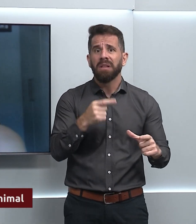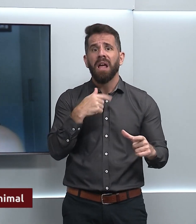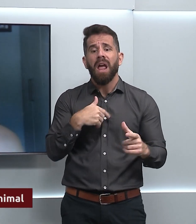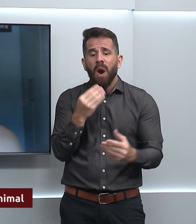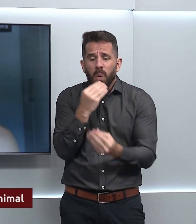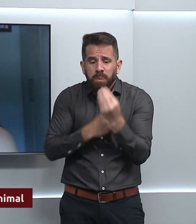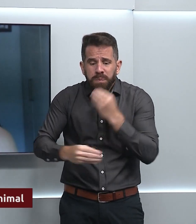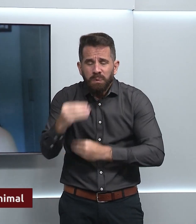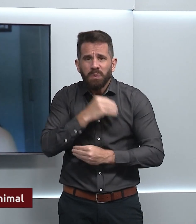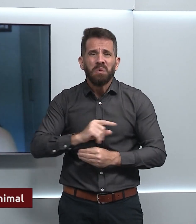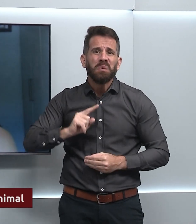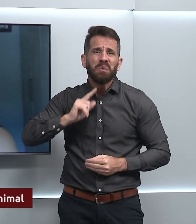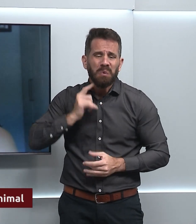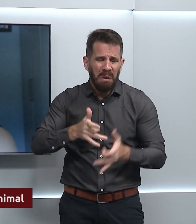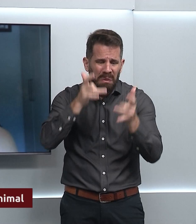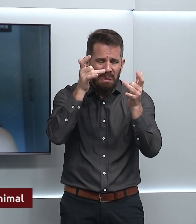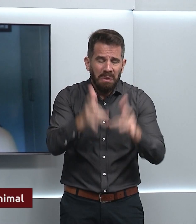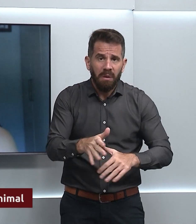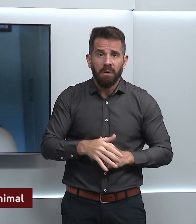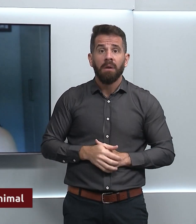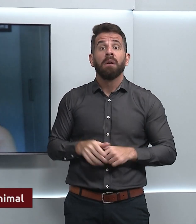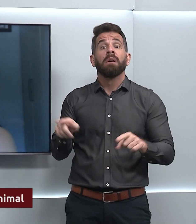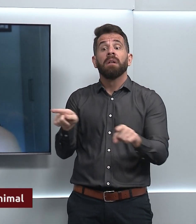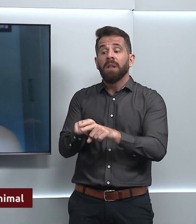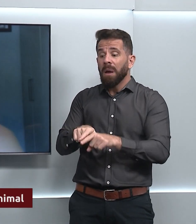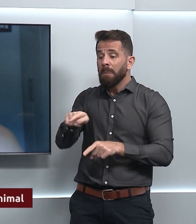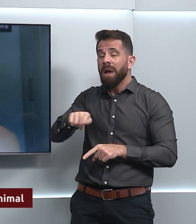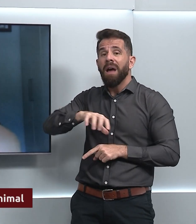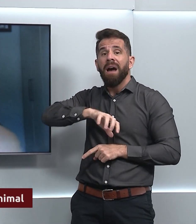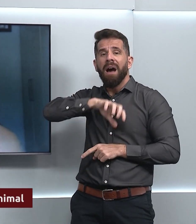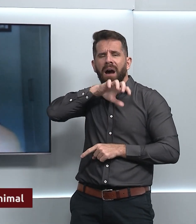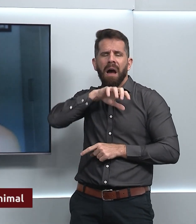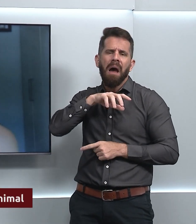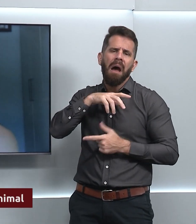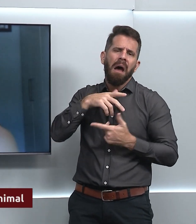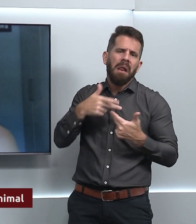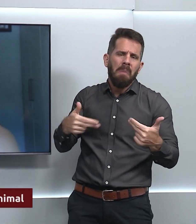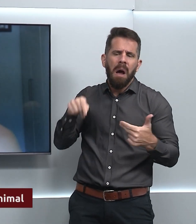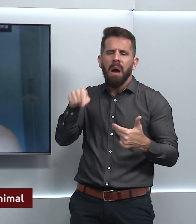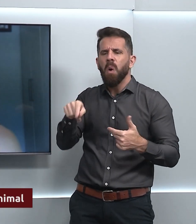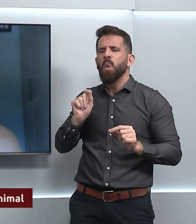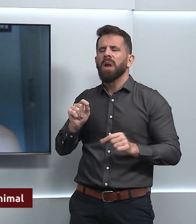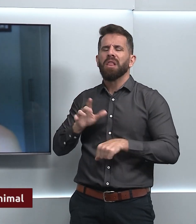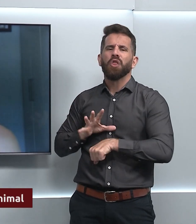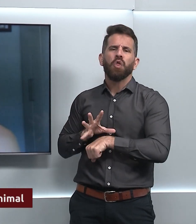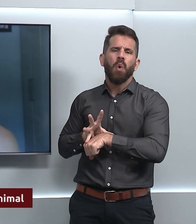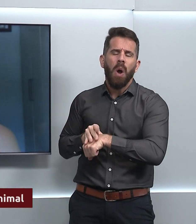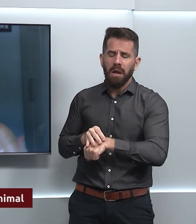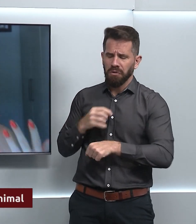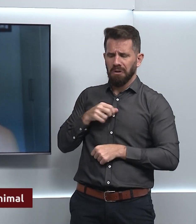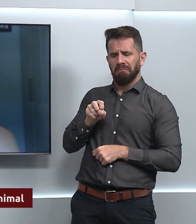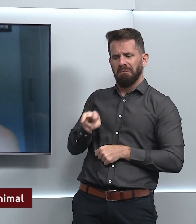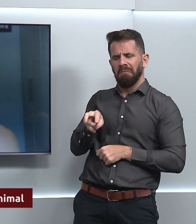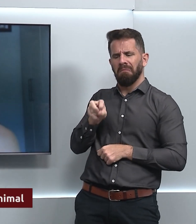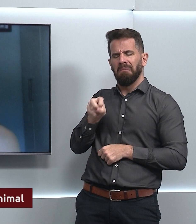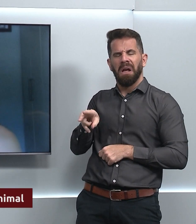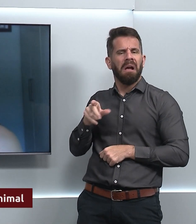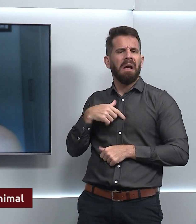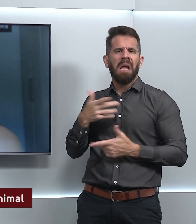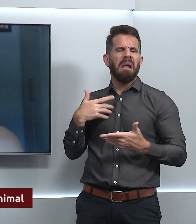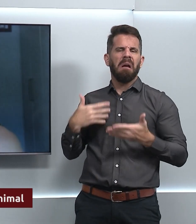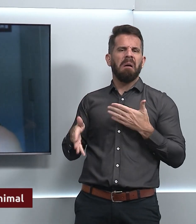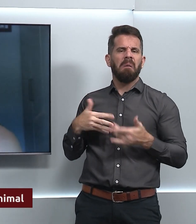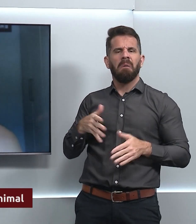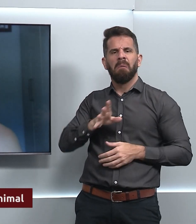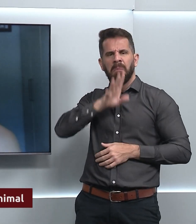maus tratos. Esse animal está doente, por dias, a pessoa está ali observando e não faz nada, não leva esse animal no médico